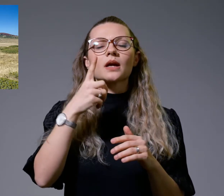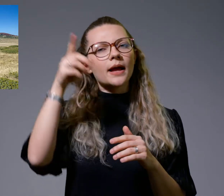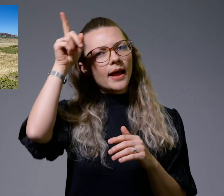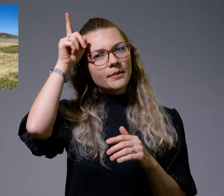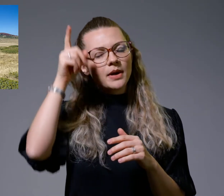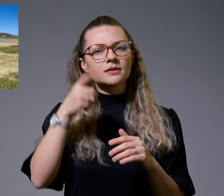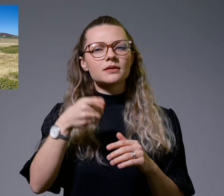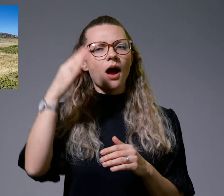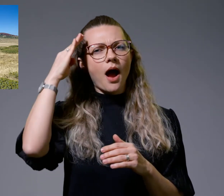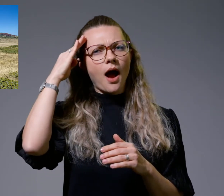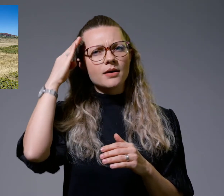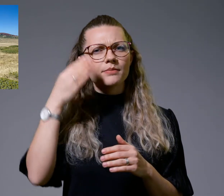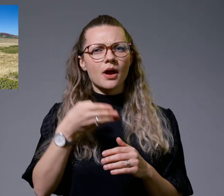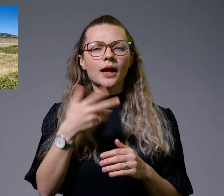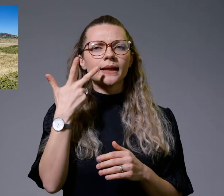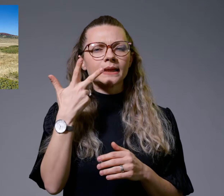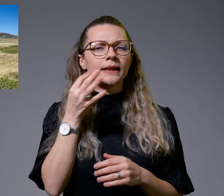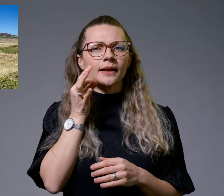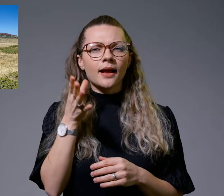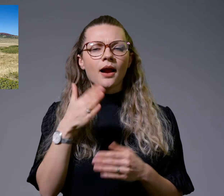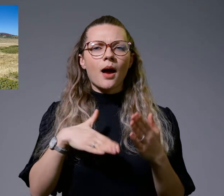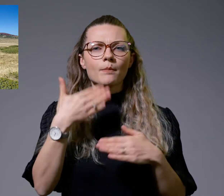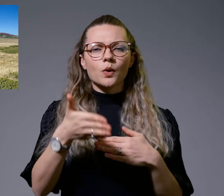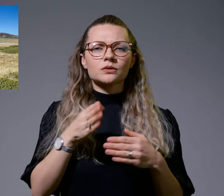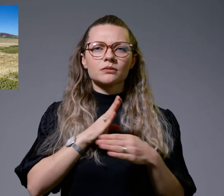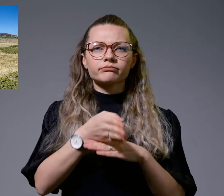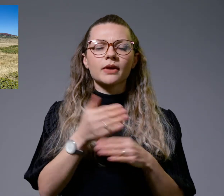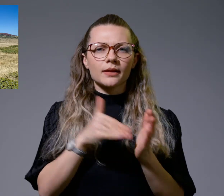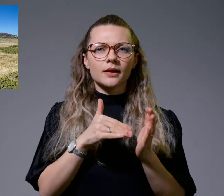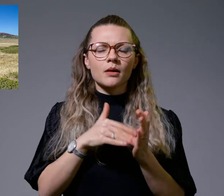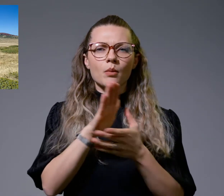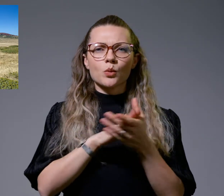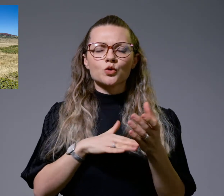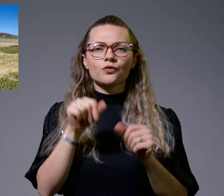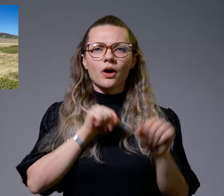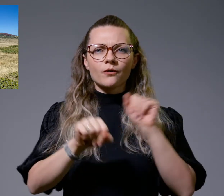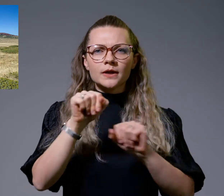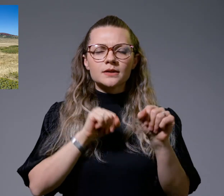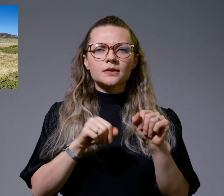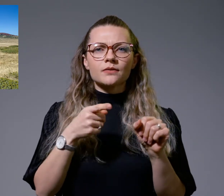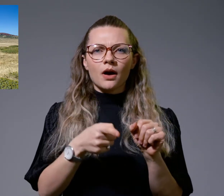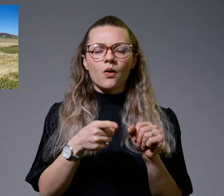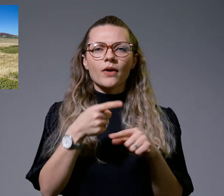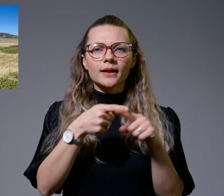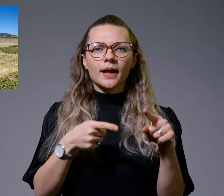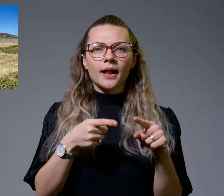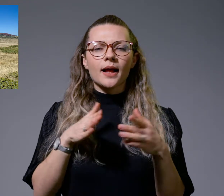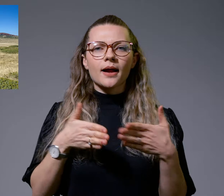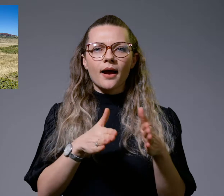дена после пробивот требало да се почне со офанзива на делот помеѓу реката Вардар